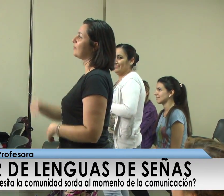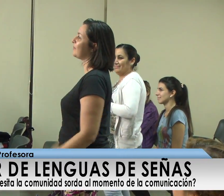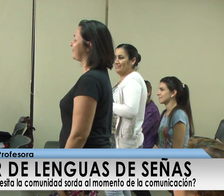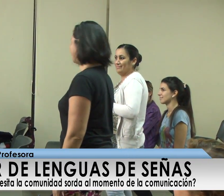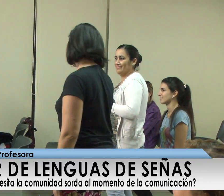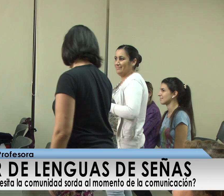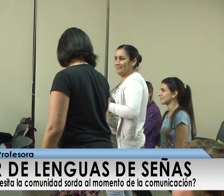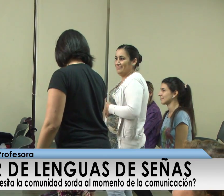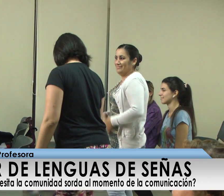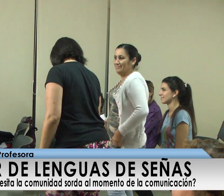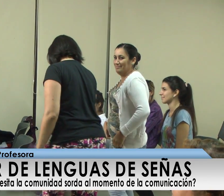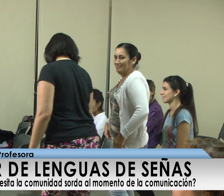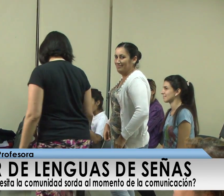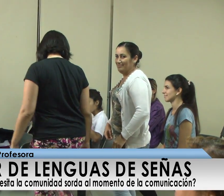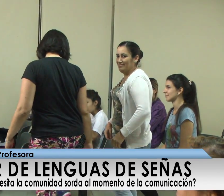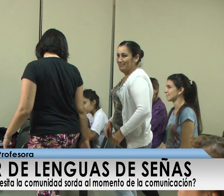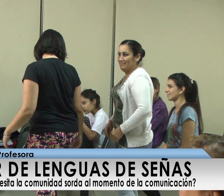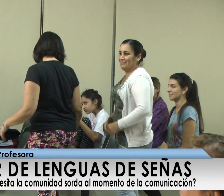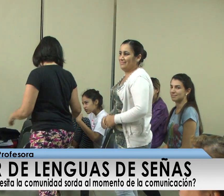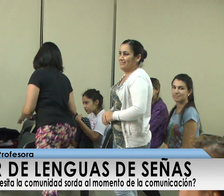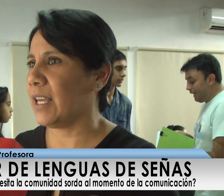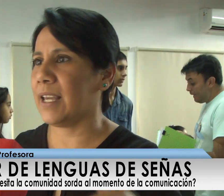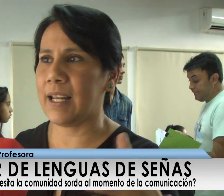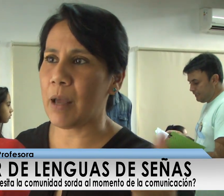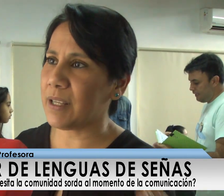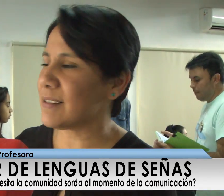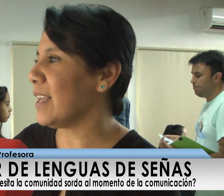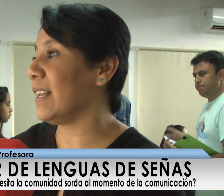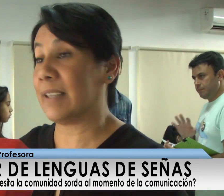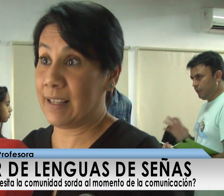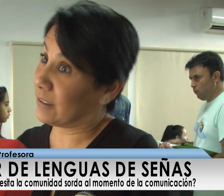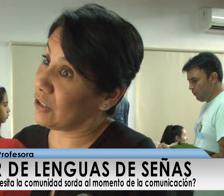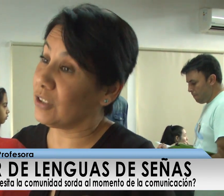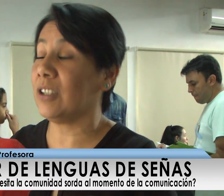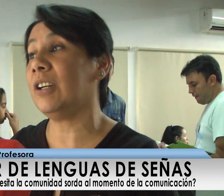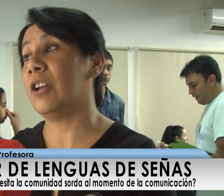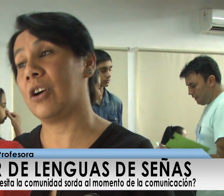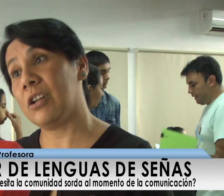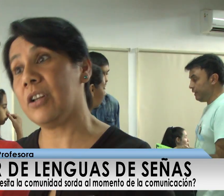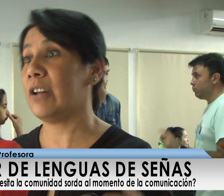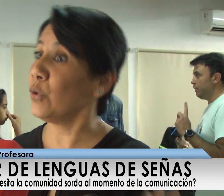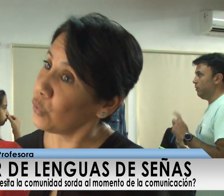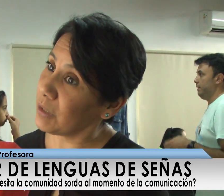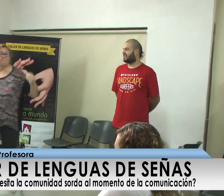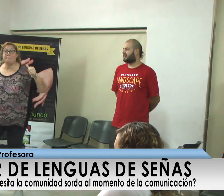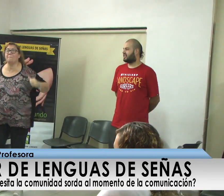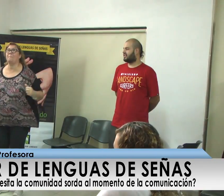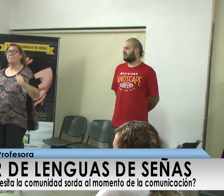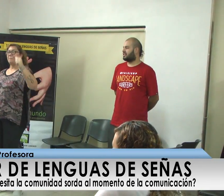agregamos muchos contenidos. Son los contenidos básicos. El ABC, que es el actilógico, los colores, los números. Y